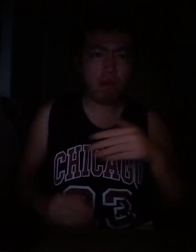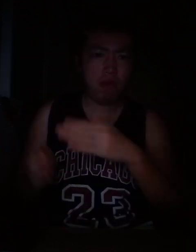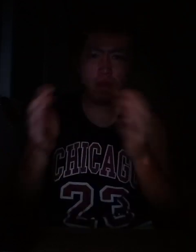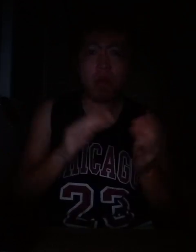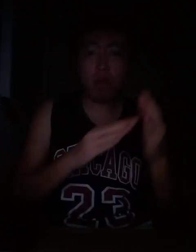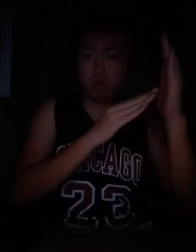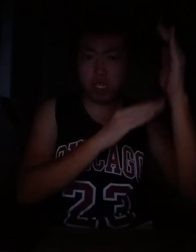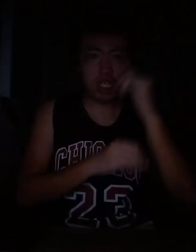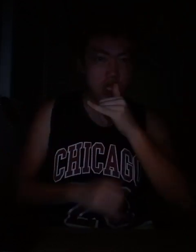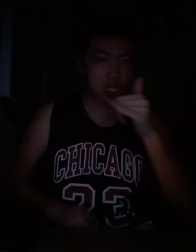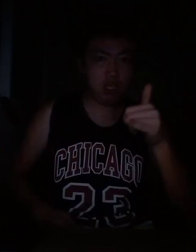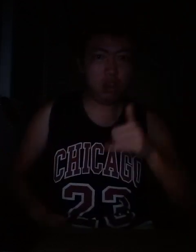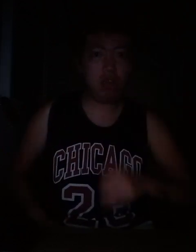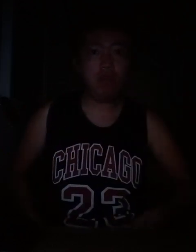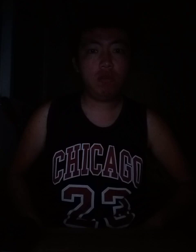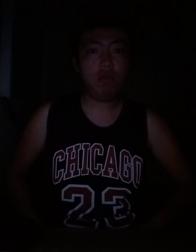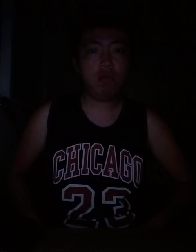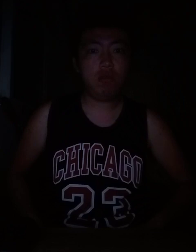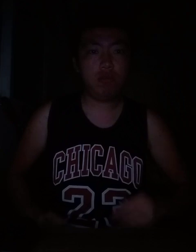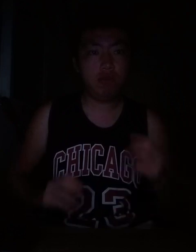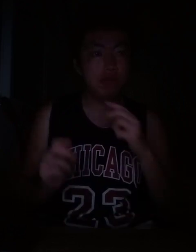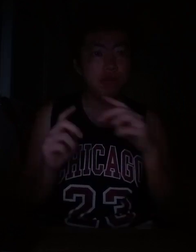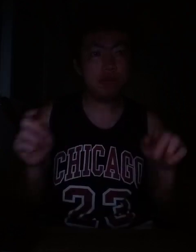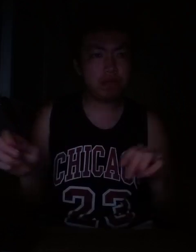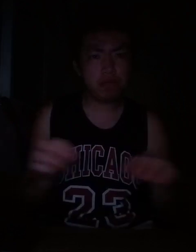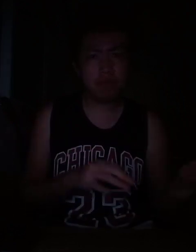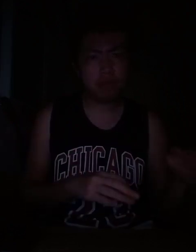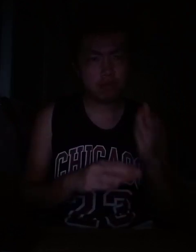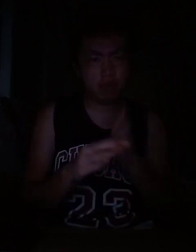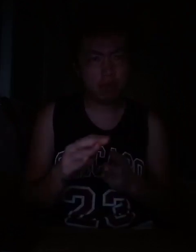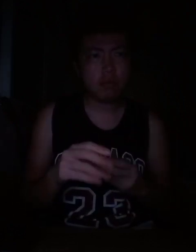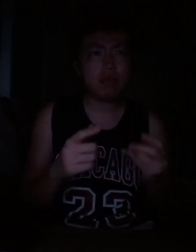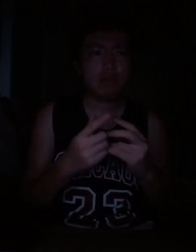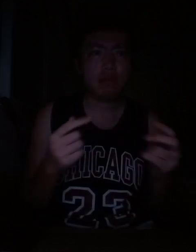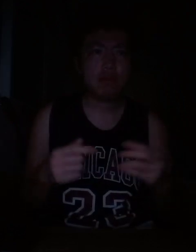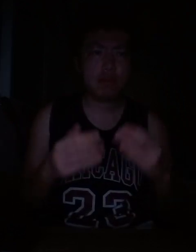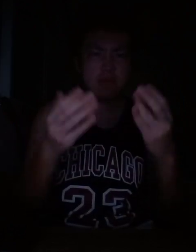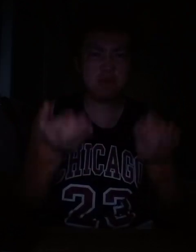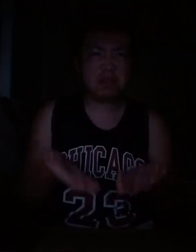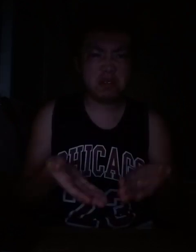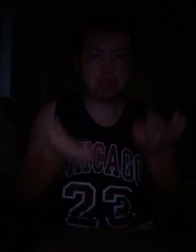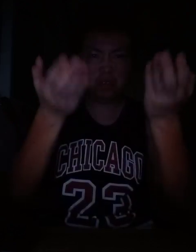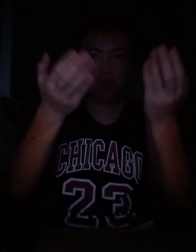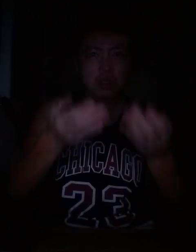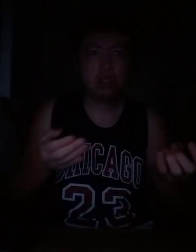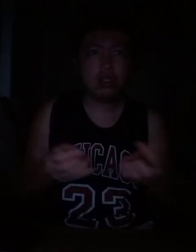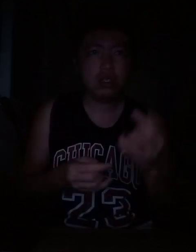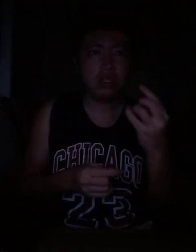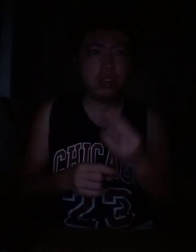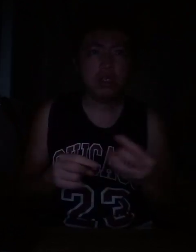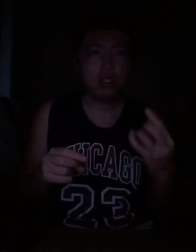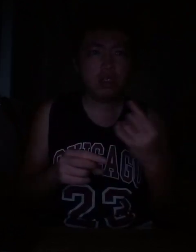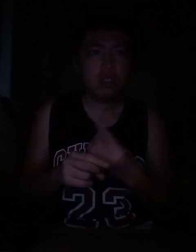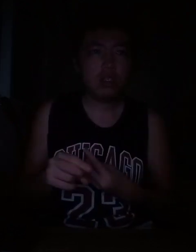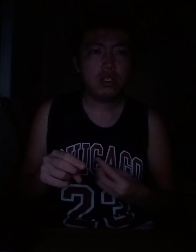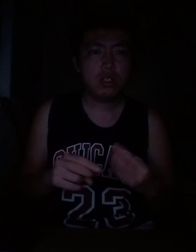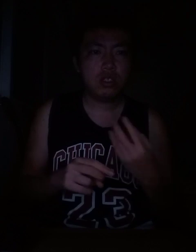있습니다. 아무 유통량은 적고 기름값은 올라가고 이렇게 좀 낮춰졌으면 우리한테 도움이 좀 많이